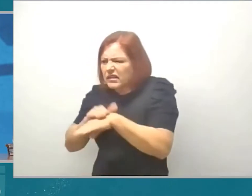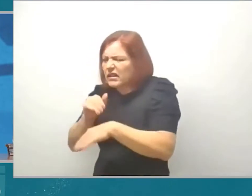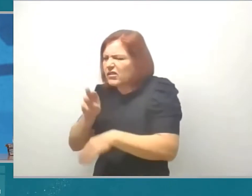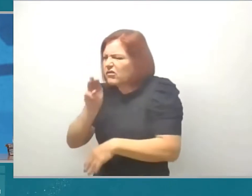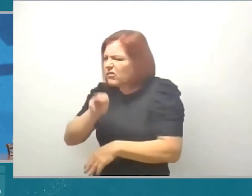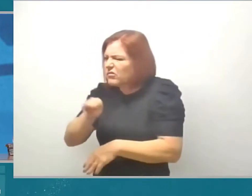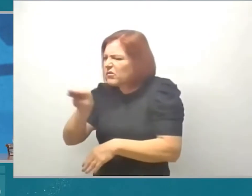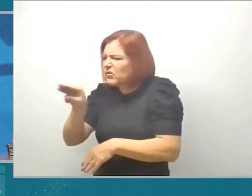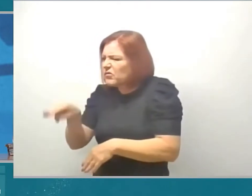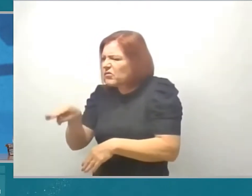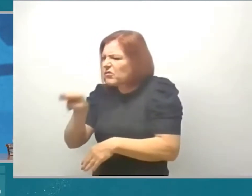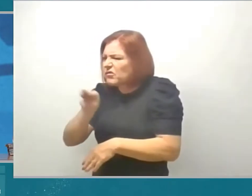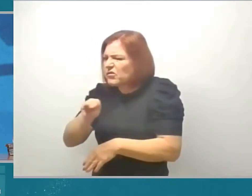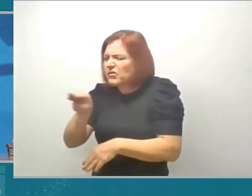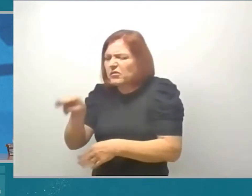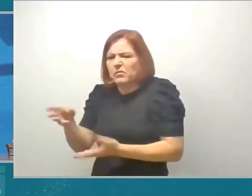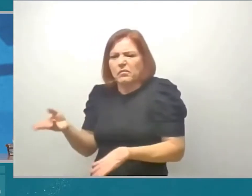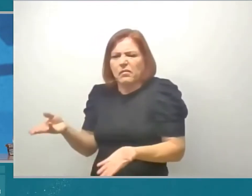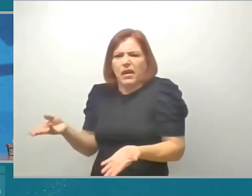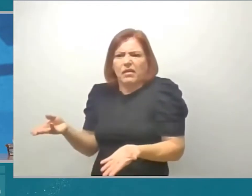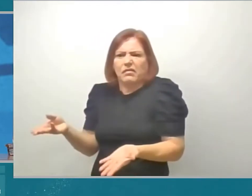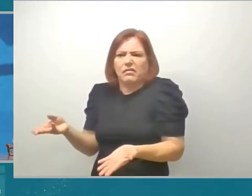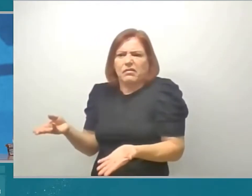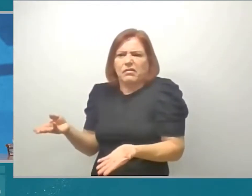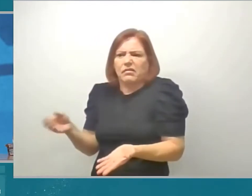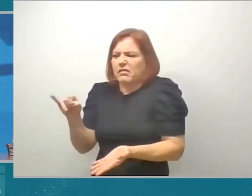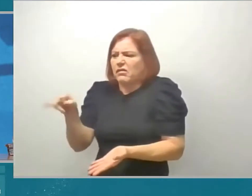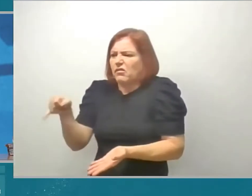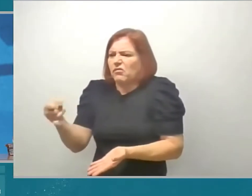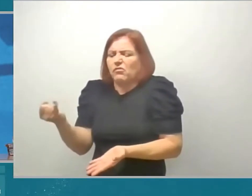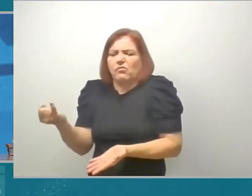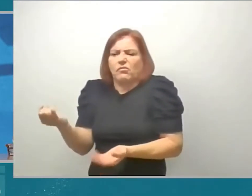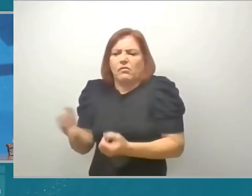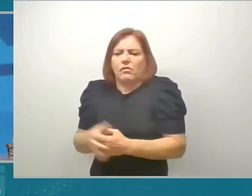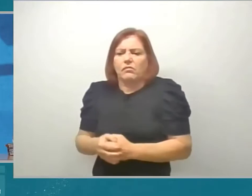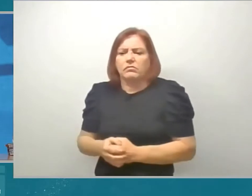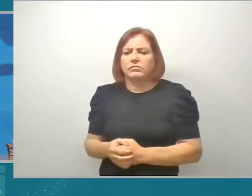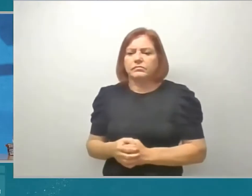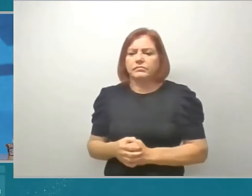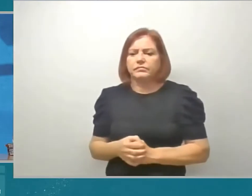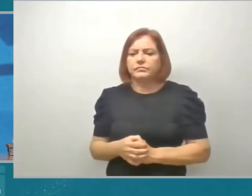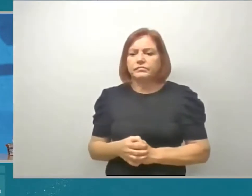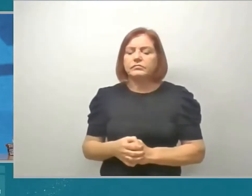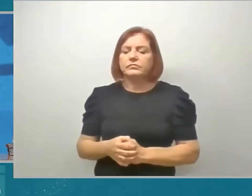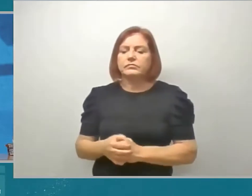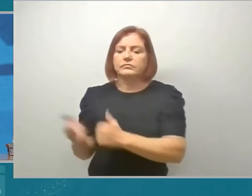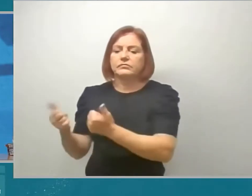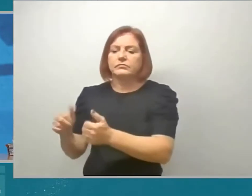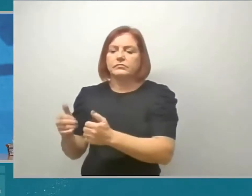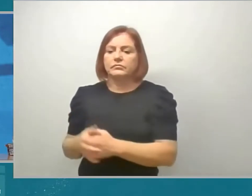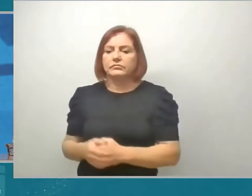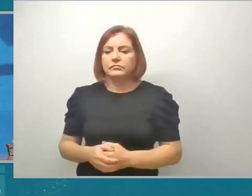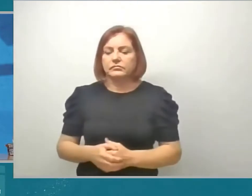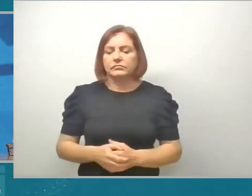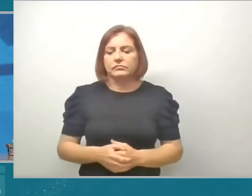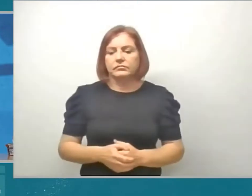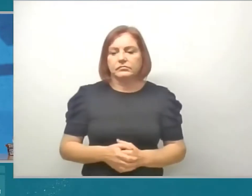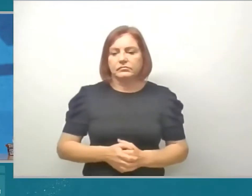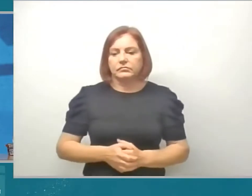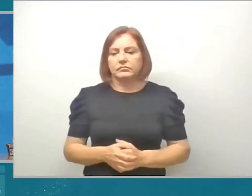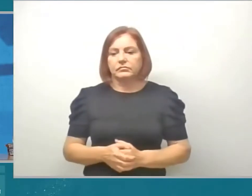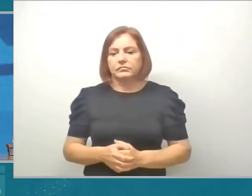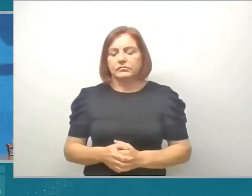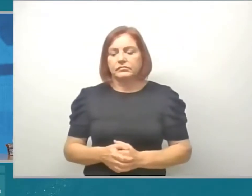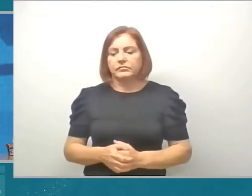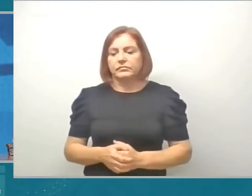Mestre, aquele que está contigo além do Jordão, do qual tens dado testemunho, está batizando e todos lhe saem